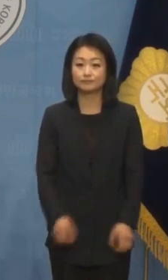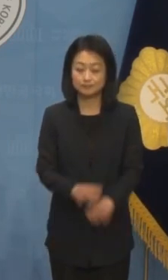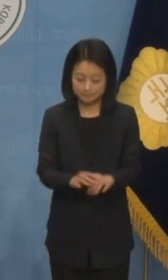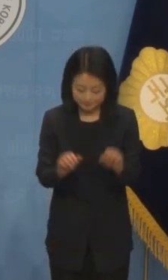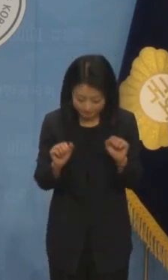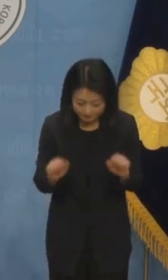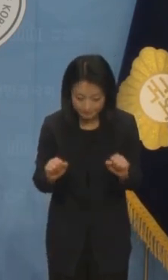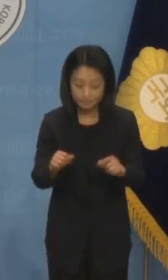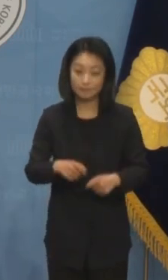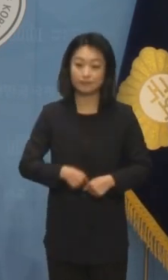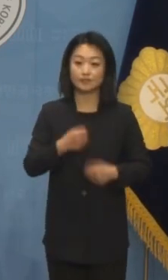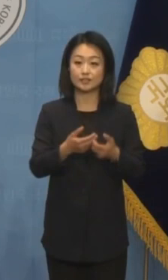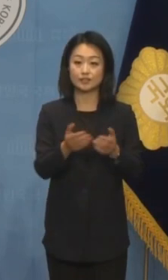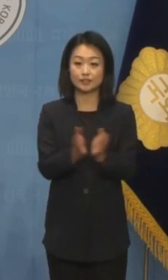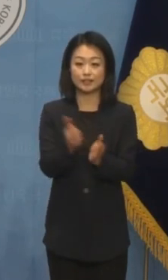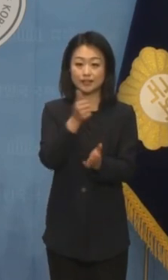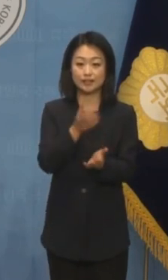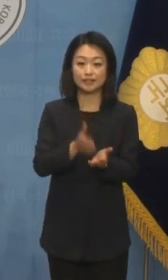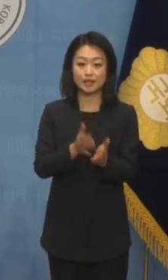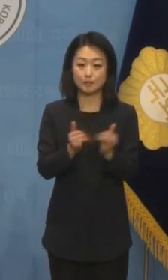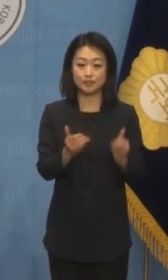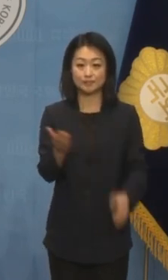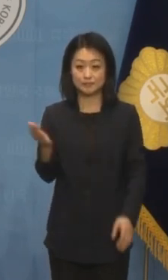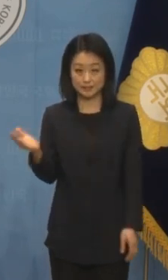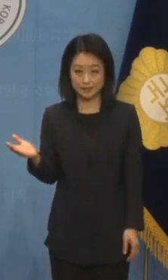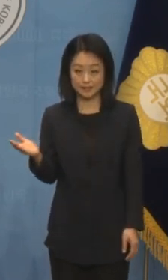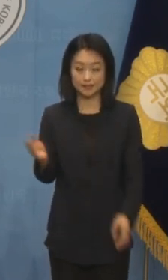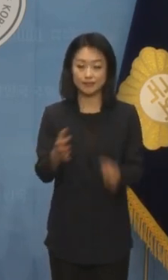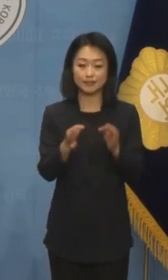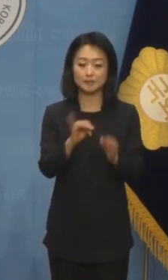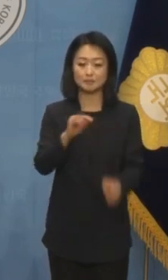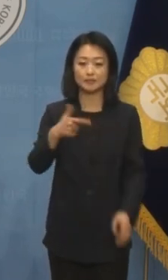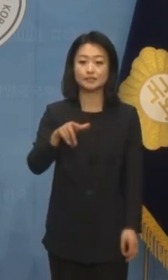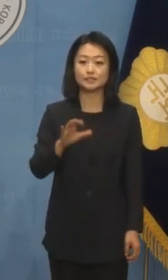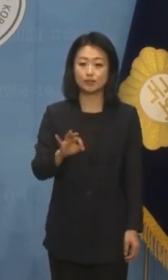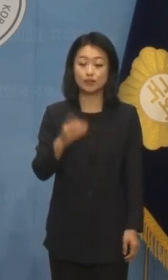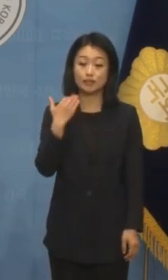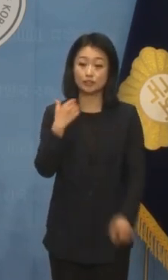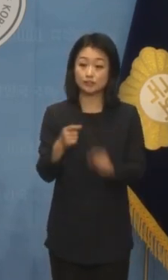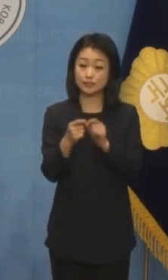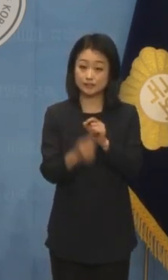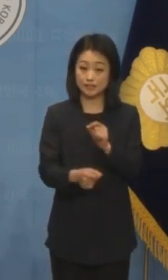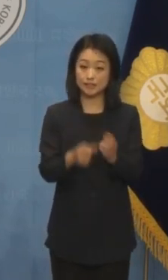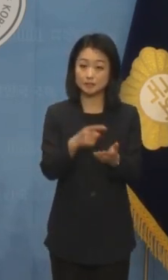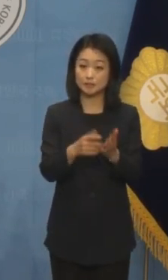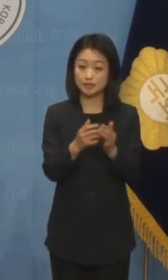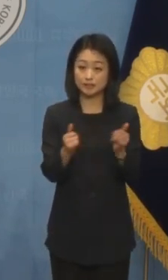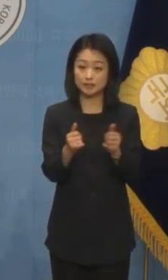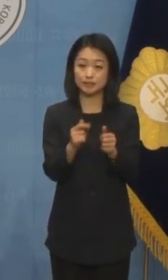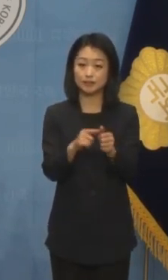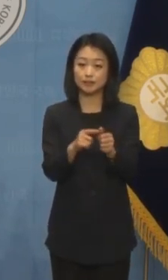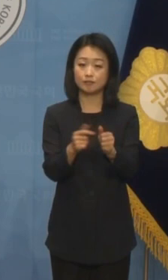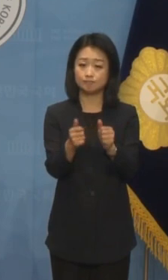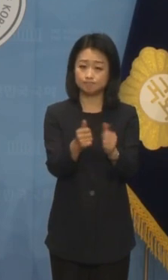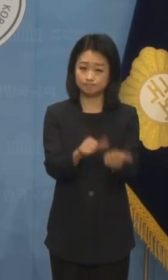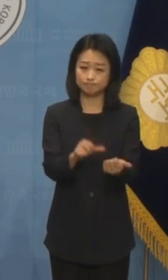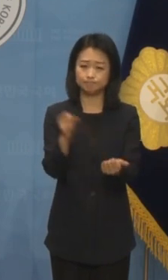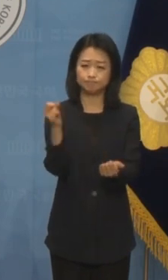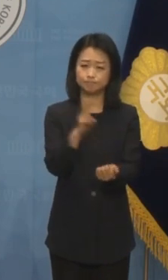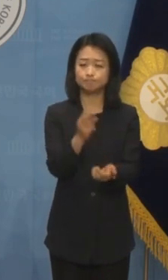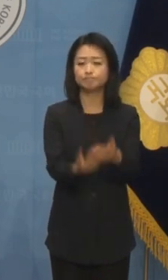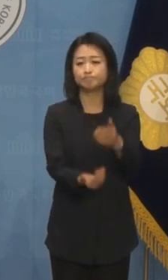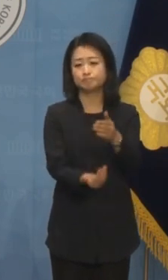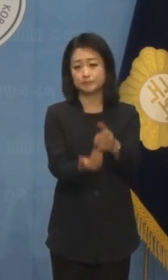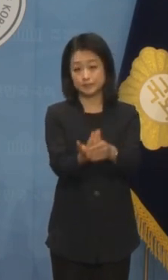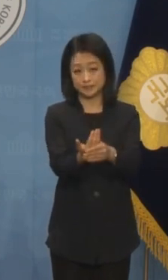네, 안녕하십니까. 정의당 대변인 김민정입니다. 전세 사기 피해자분의 안타까운 희생이 또다시